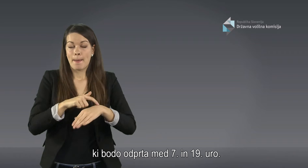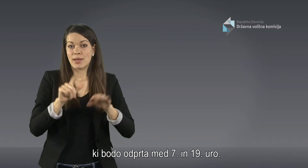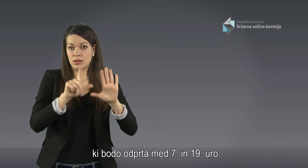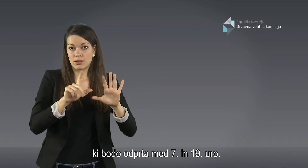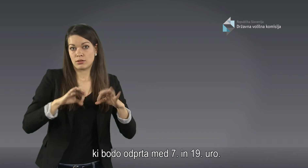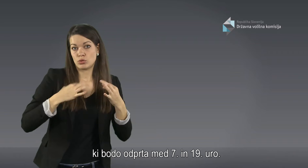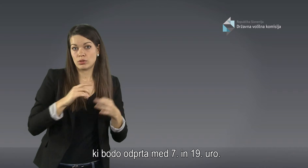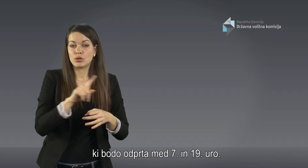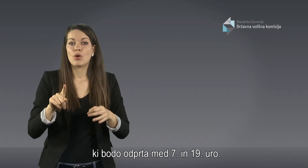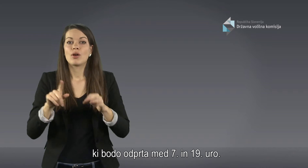in 19. uro.